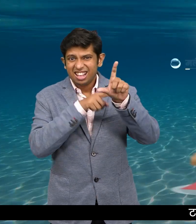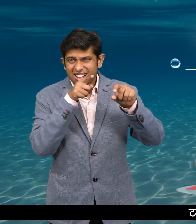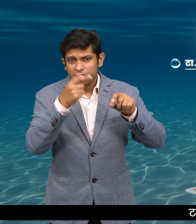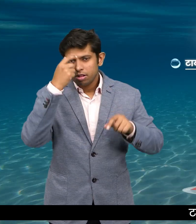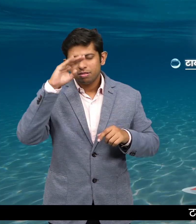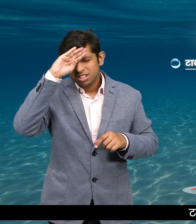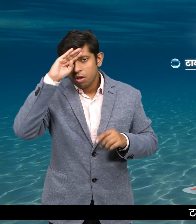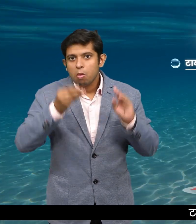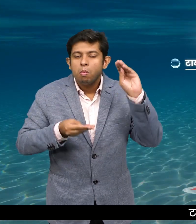टायफॉइड,